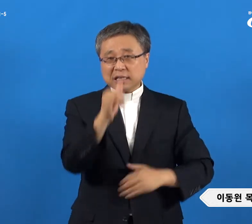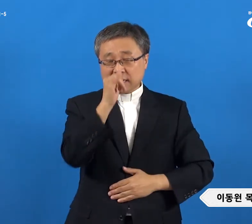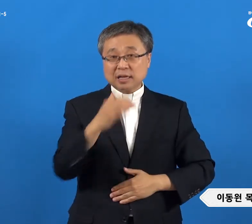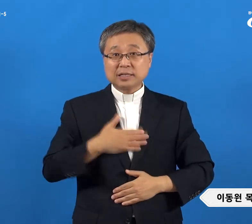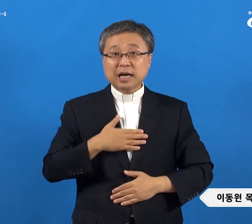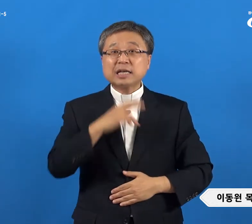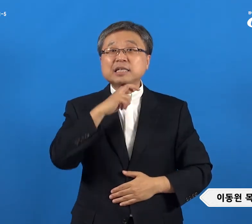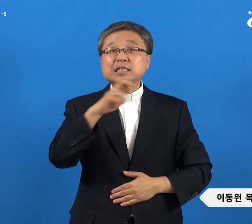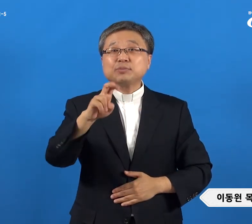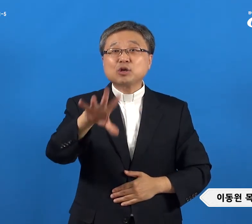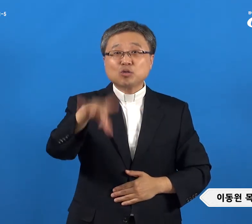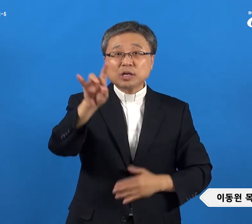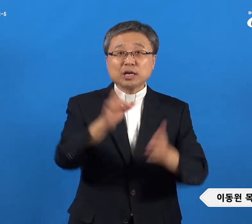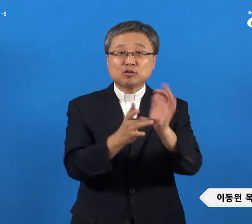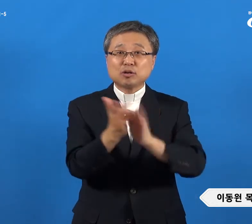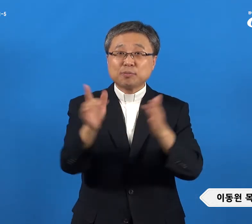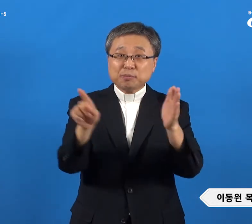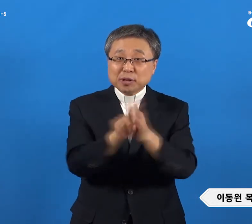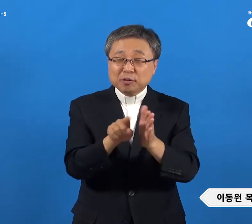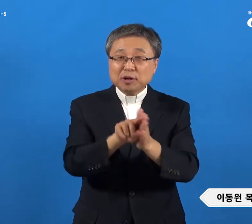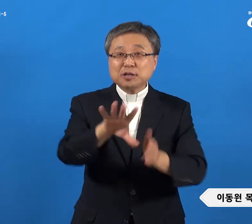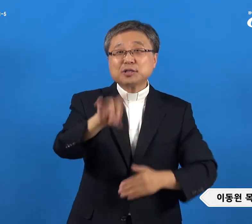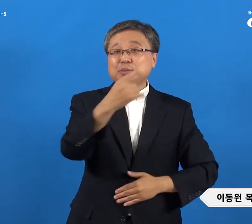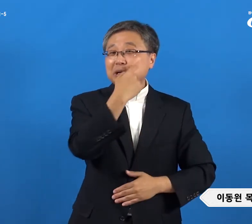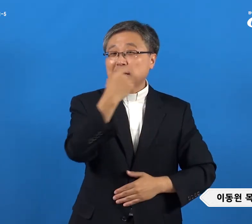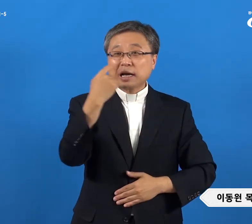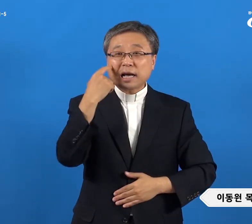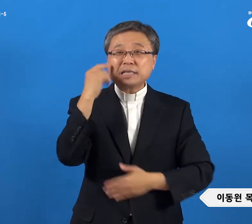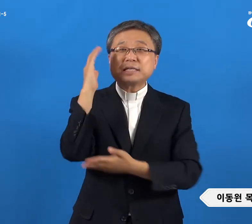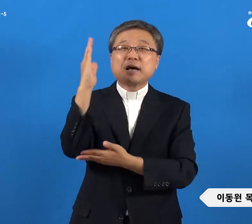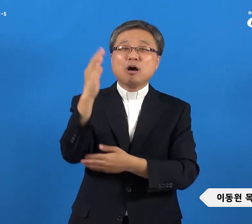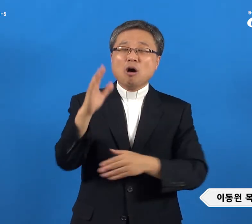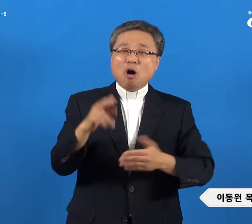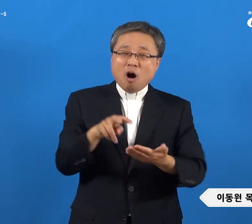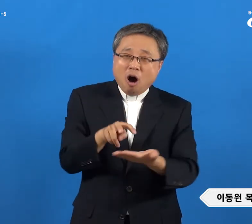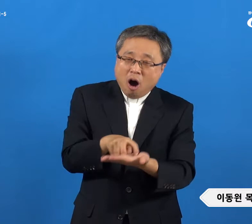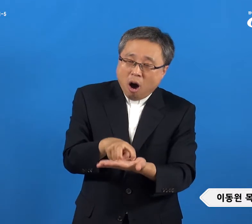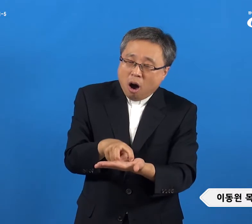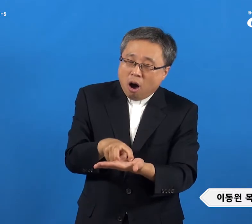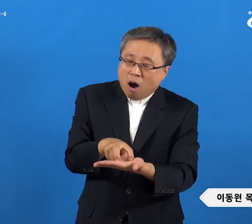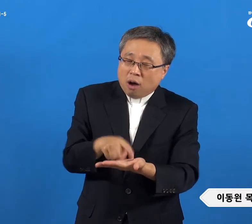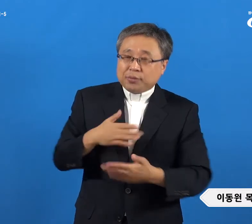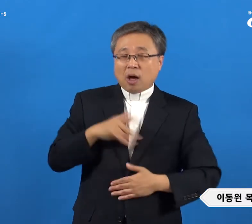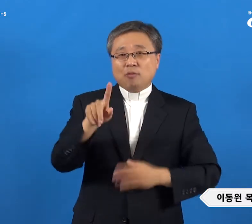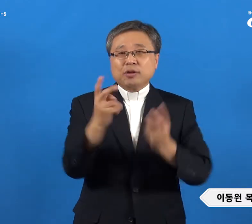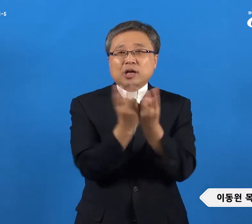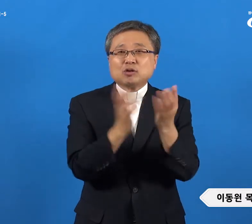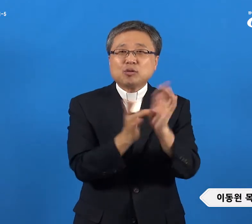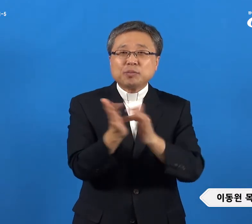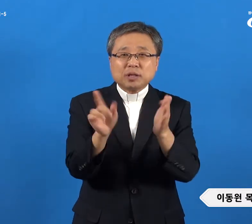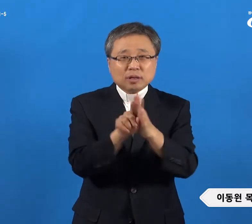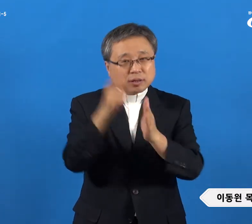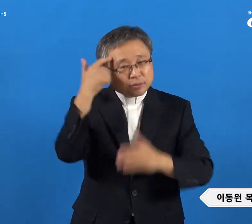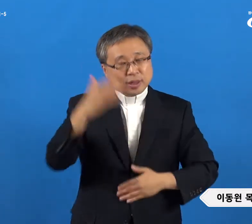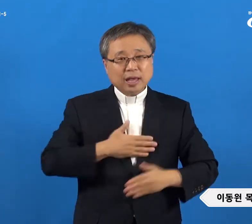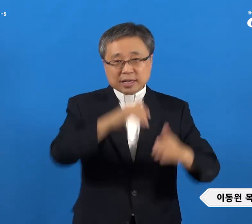제가 20대 초에 예수 믿고 처음으로 간증을 하게 되었습니다. 떨면서 내가 어떻게 예수 믿었는지, 그것이 내 인생에 어떤